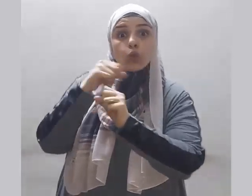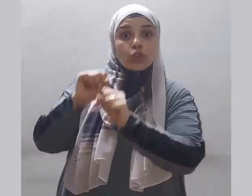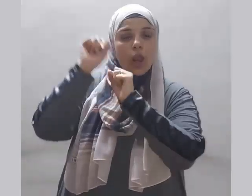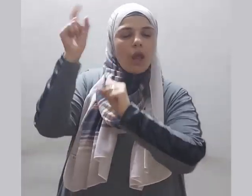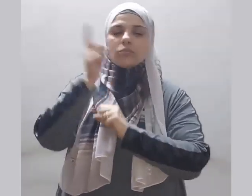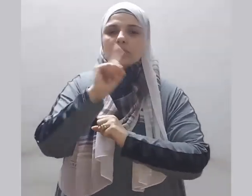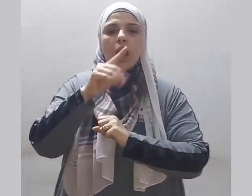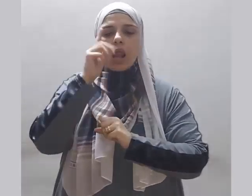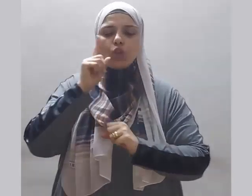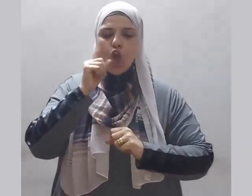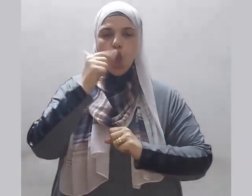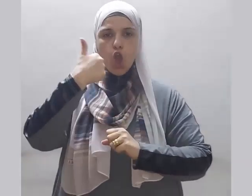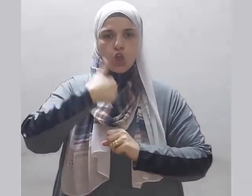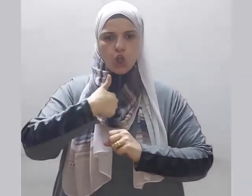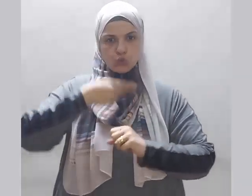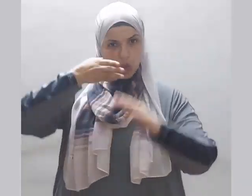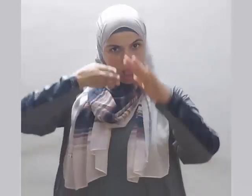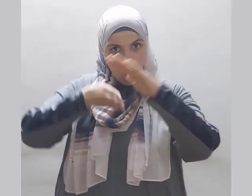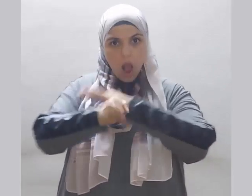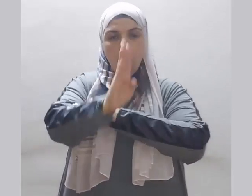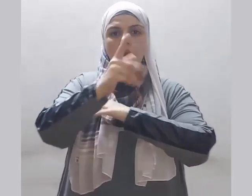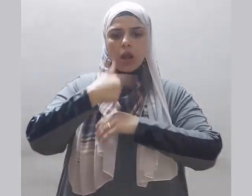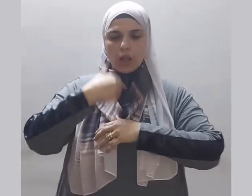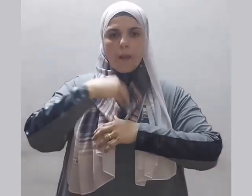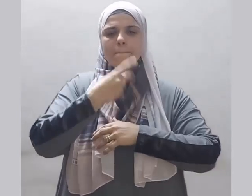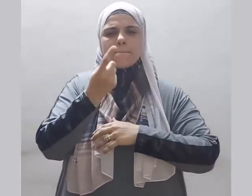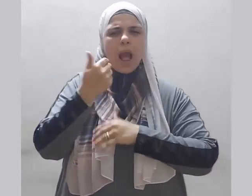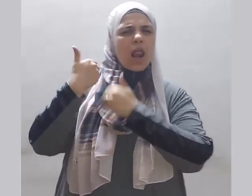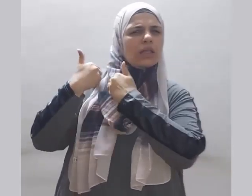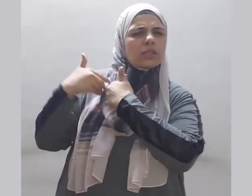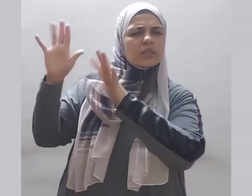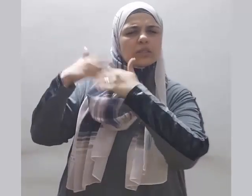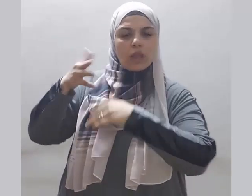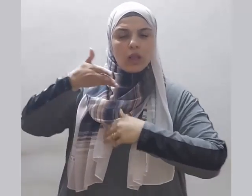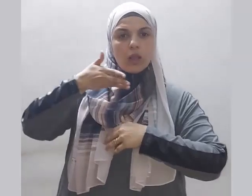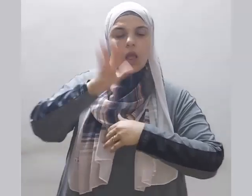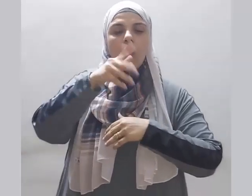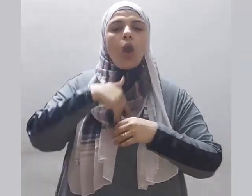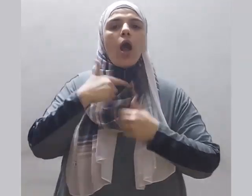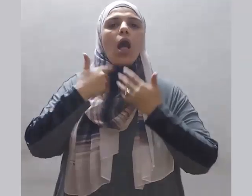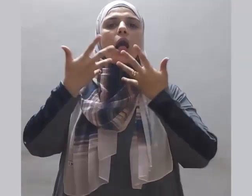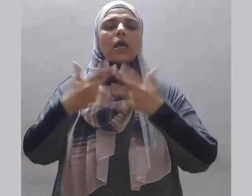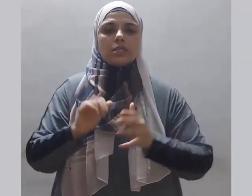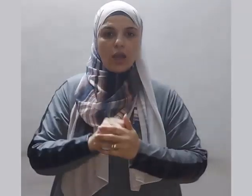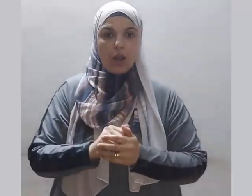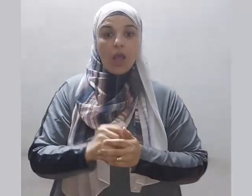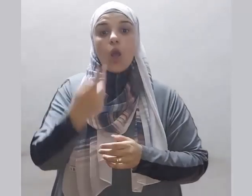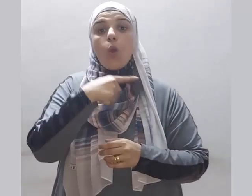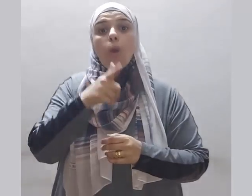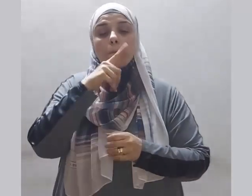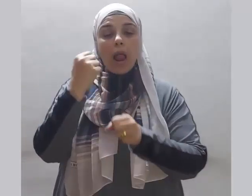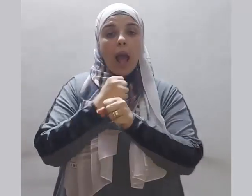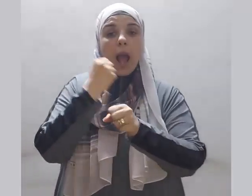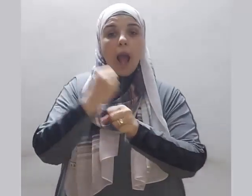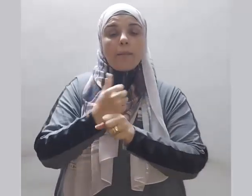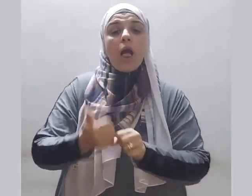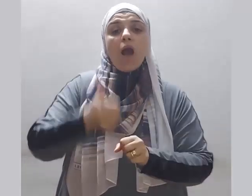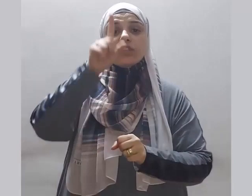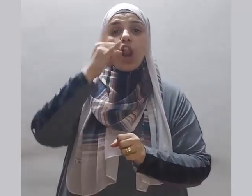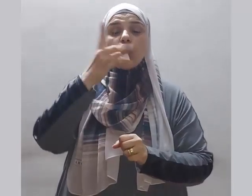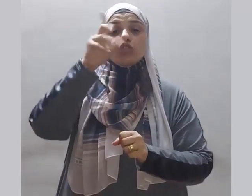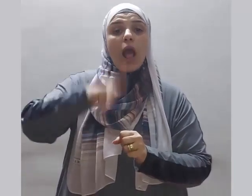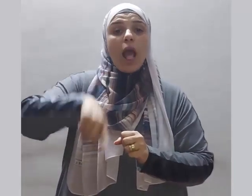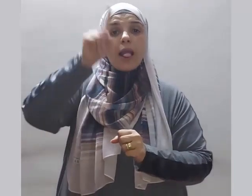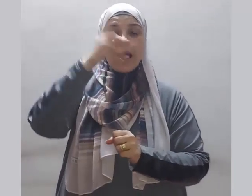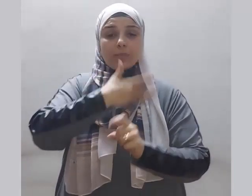رجل خرج بنفسه وماله فلم يرجع من ذلك بشيء ومن افضل اعمال العشر الاول من ذي